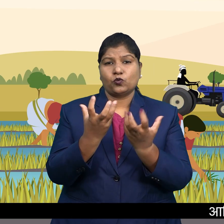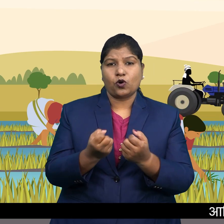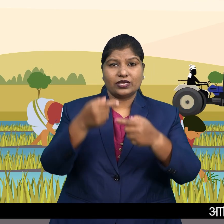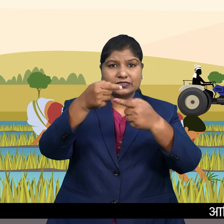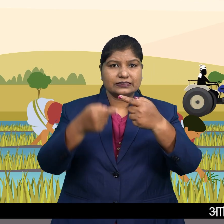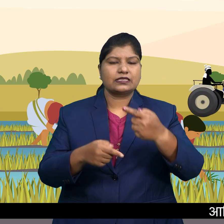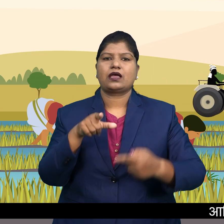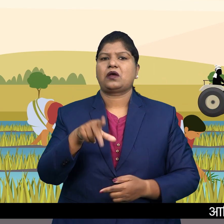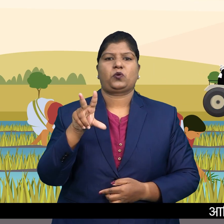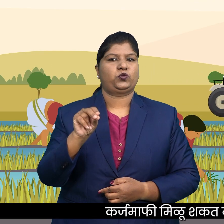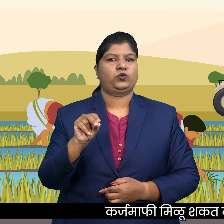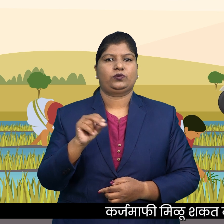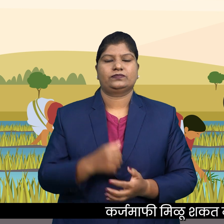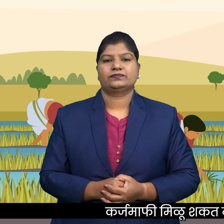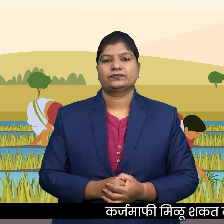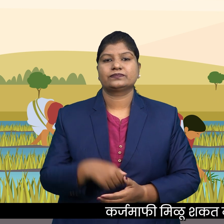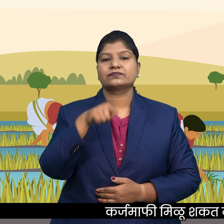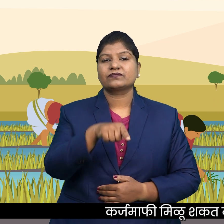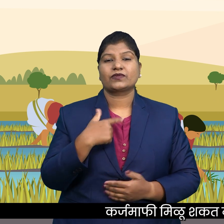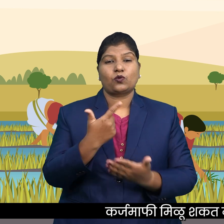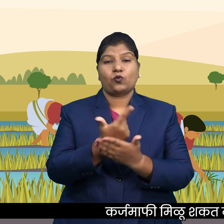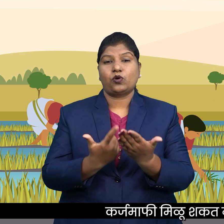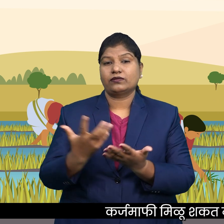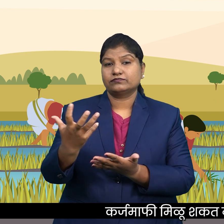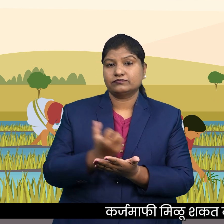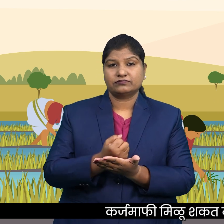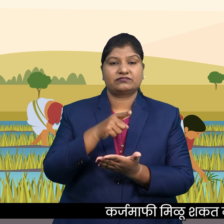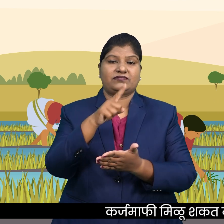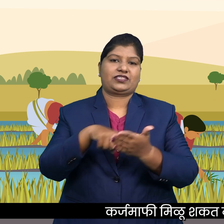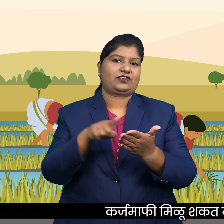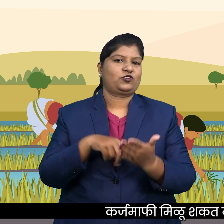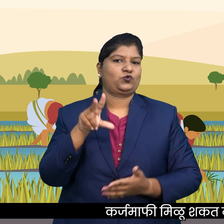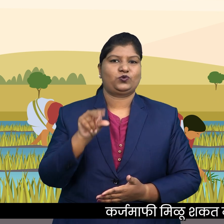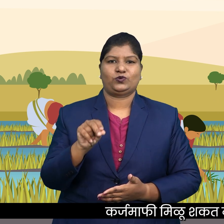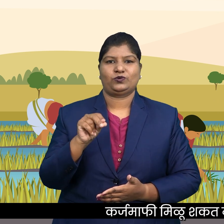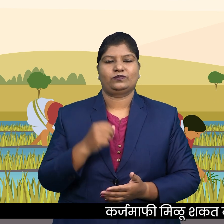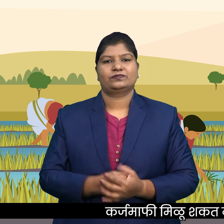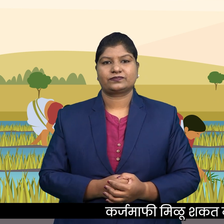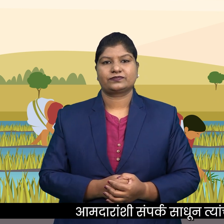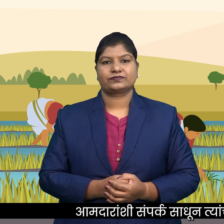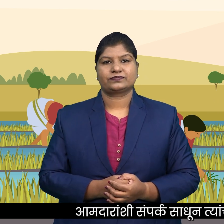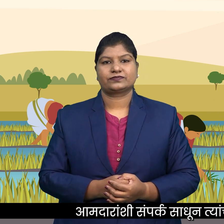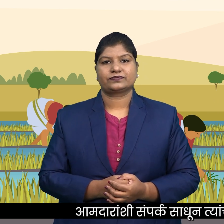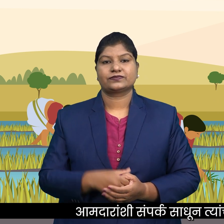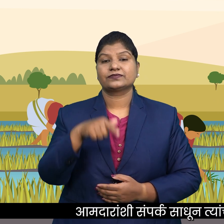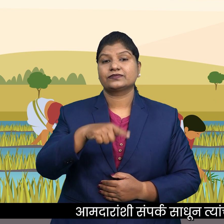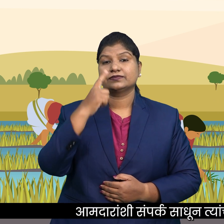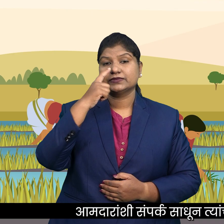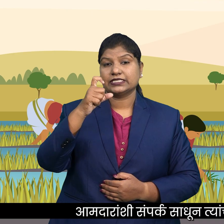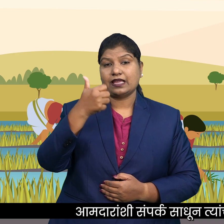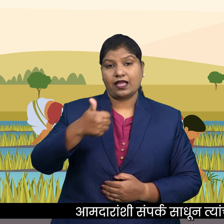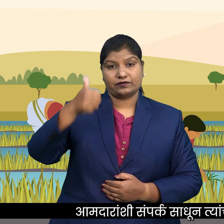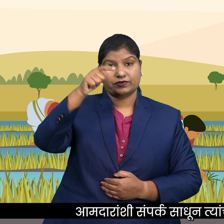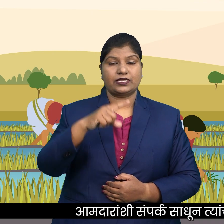नाही आणि त्यांना कर्जमाफी मिळू शकत नाही. जिल्हाधिकाऱ्यांनी त्यांना आमदारांशी संपर्क